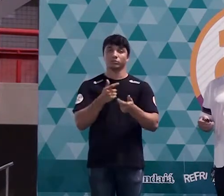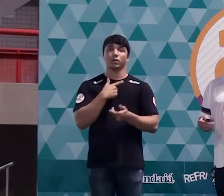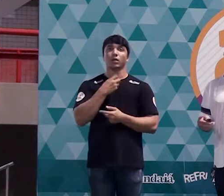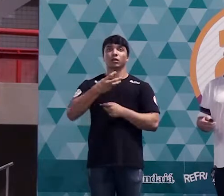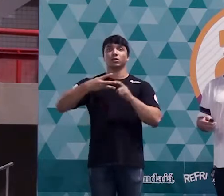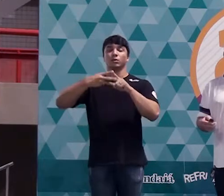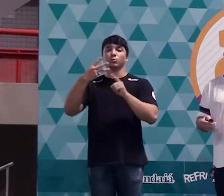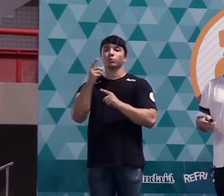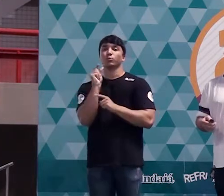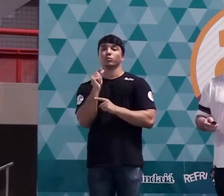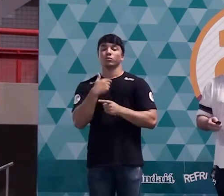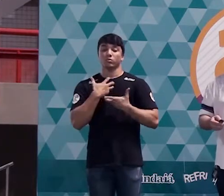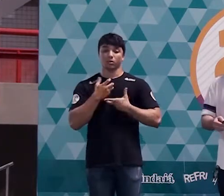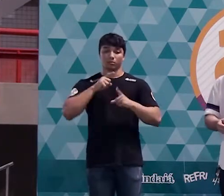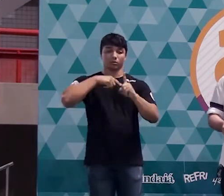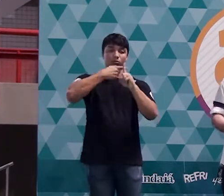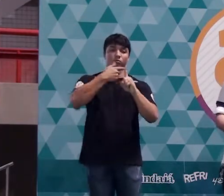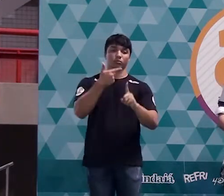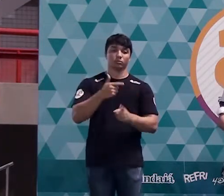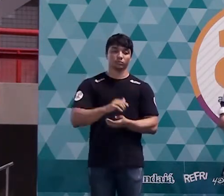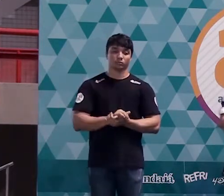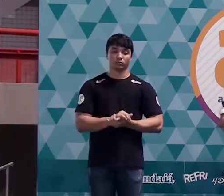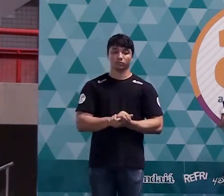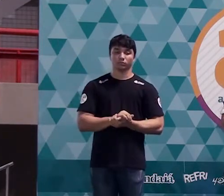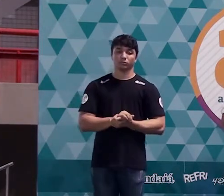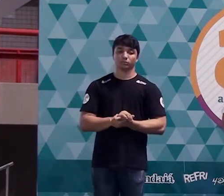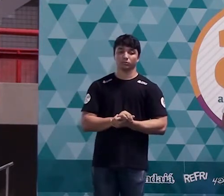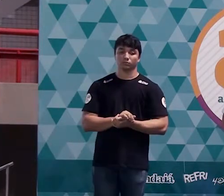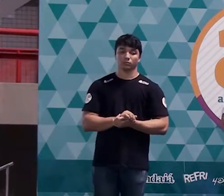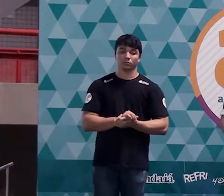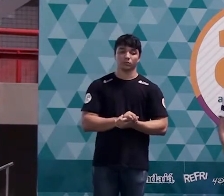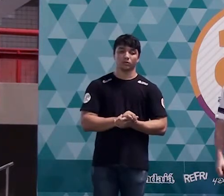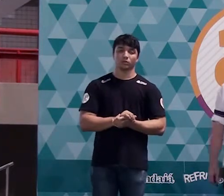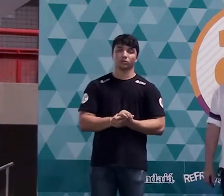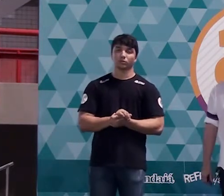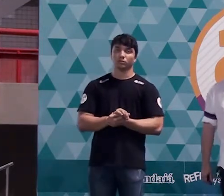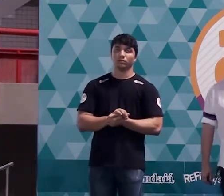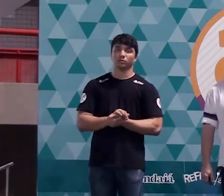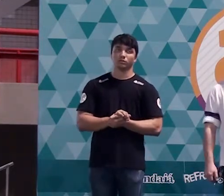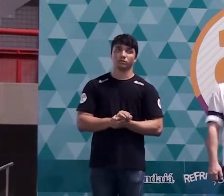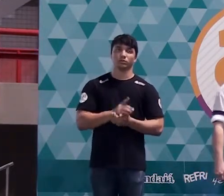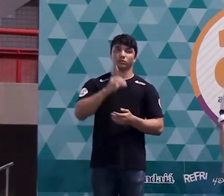muito pouco, eu quero mais 2 agora, as outras 2. Olha, as outras 2 estão aqui. Primeiro,